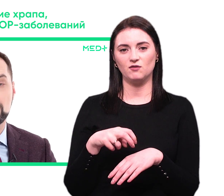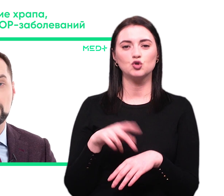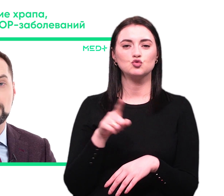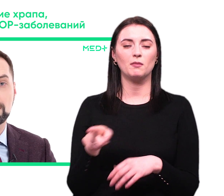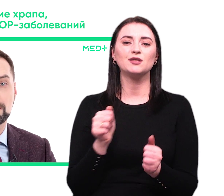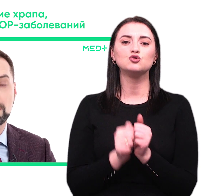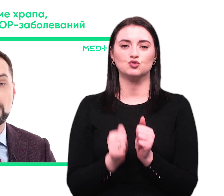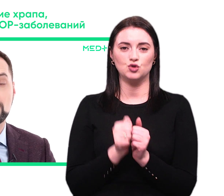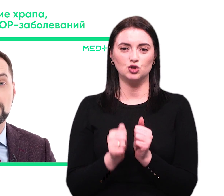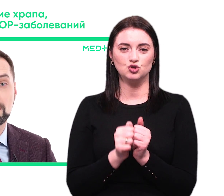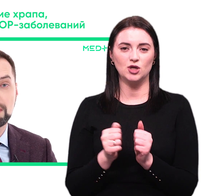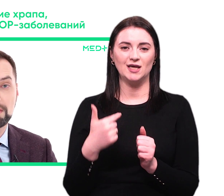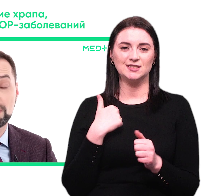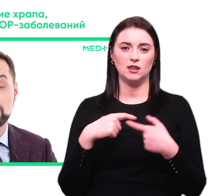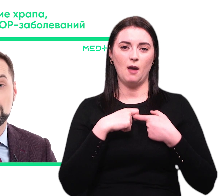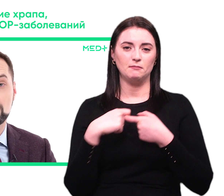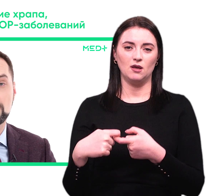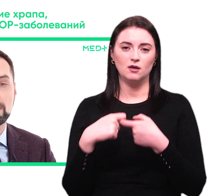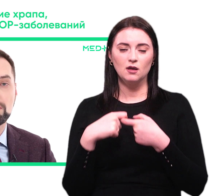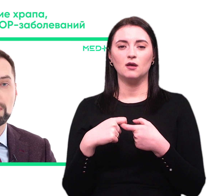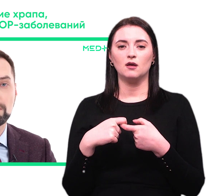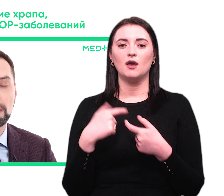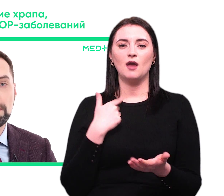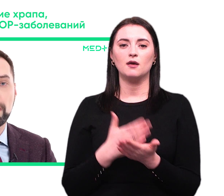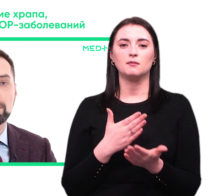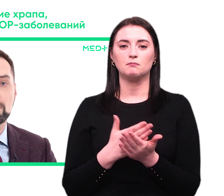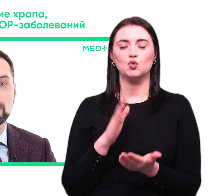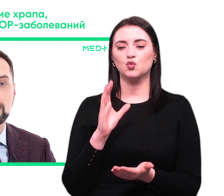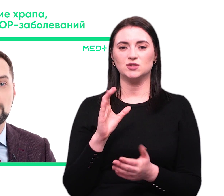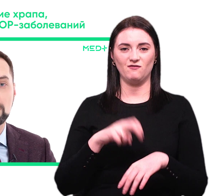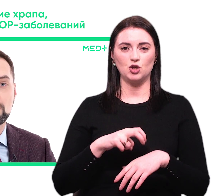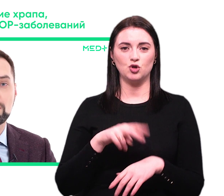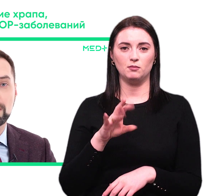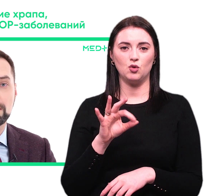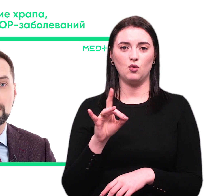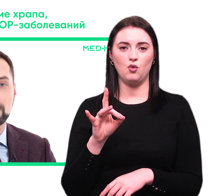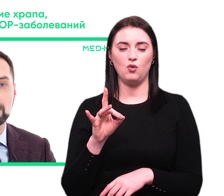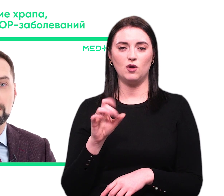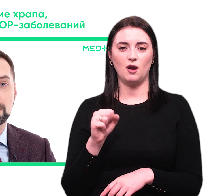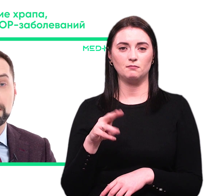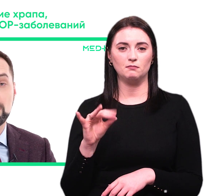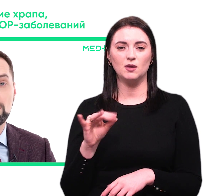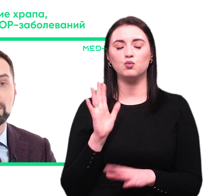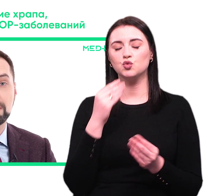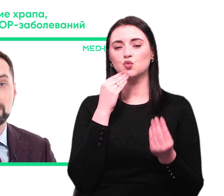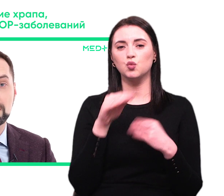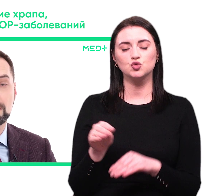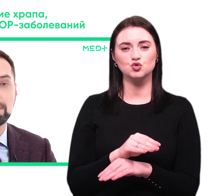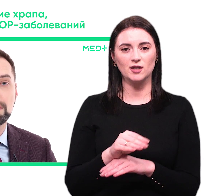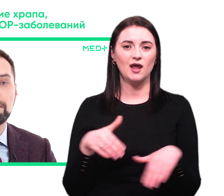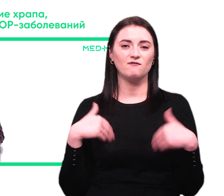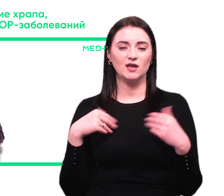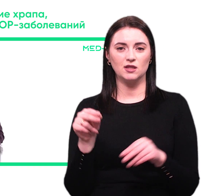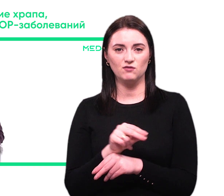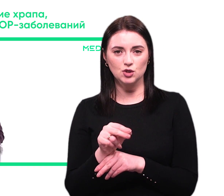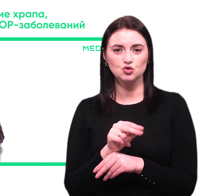они чаще с нами коммуницировали, я имею в виду с отоларингологами, потому что это будет улучшать терапию, эффективность